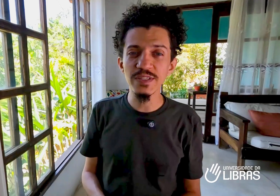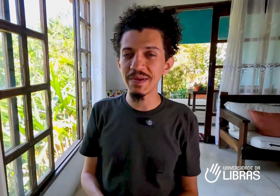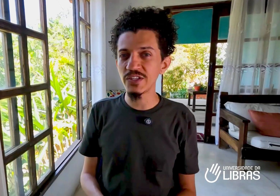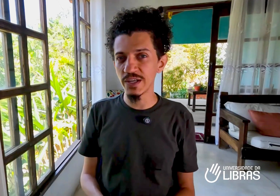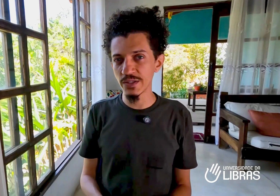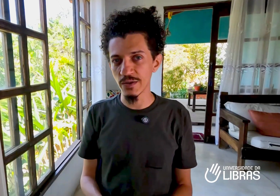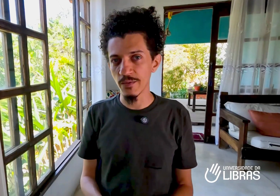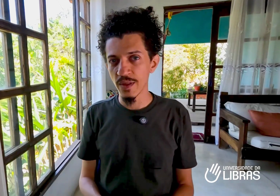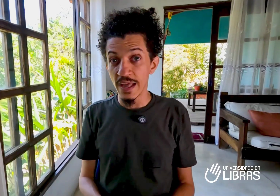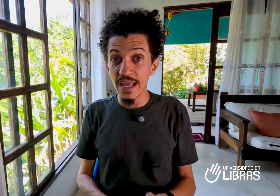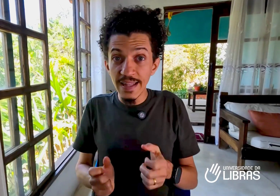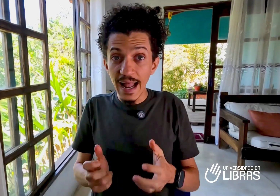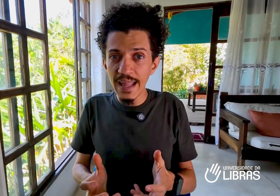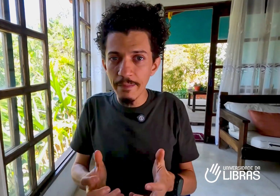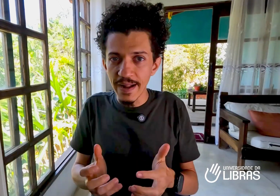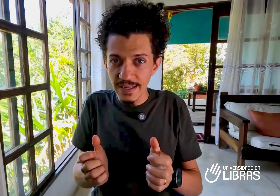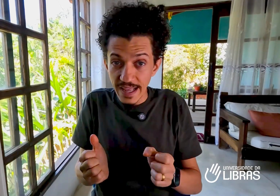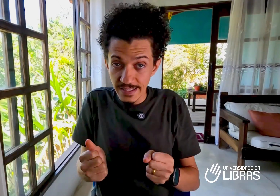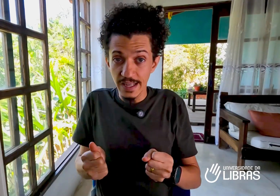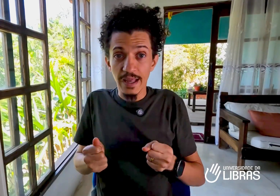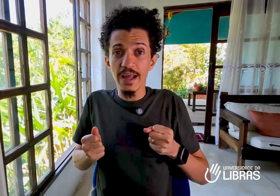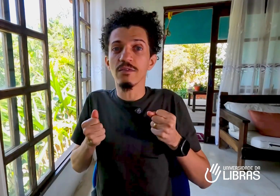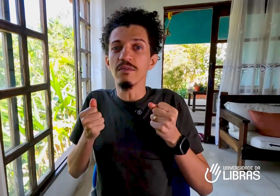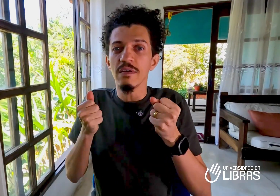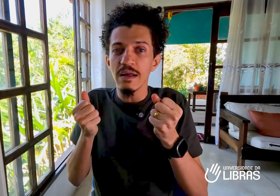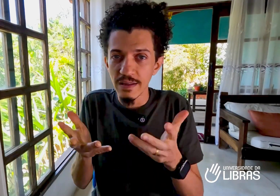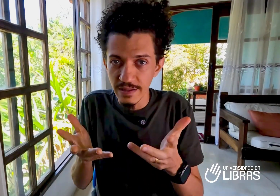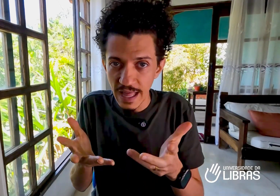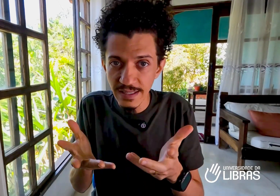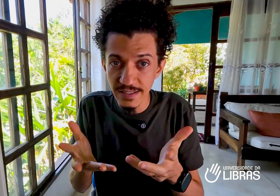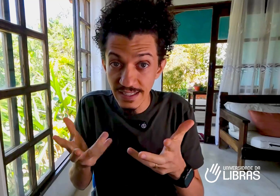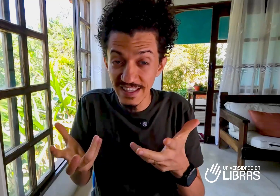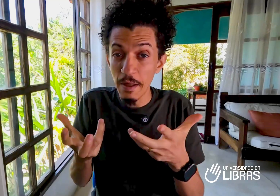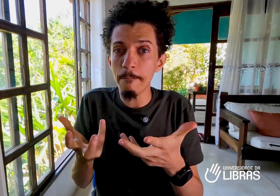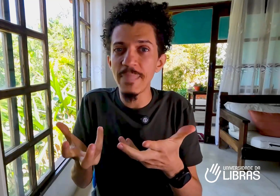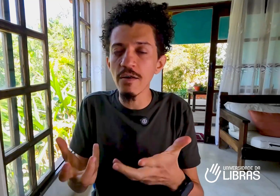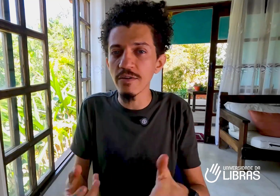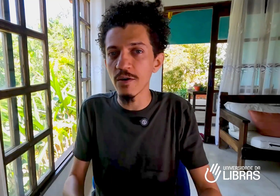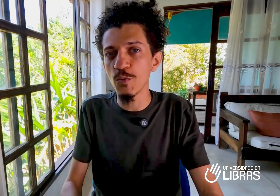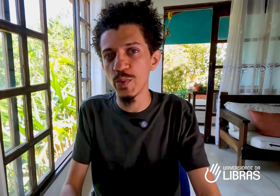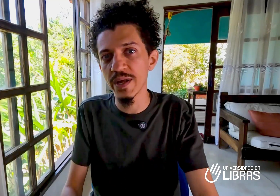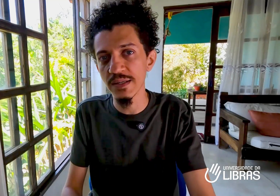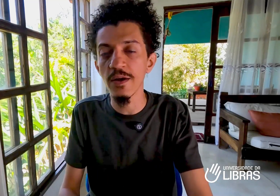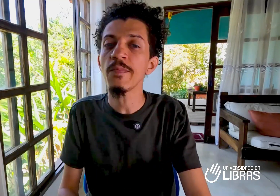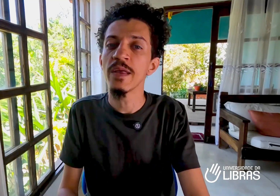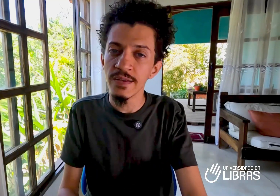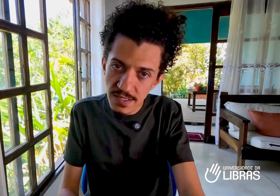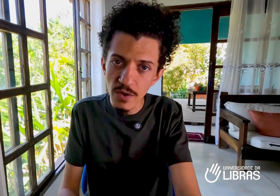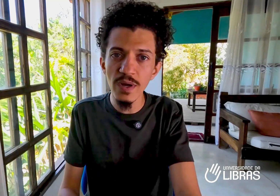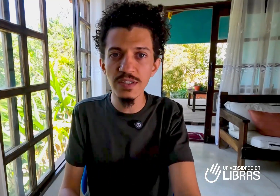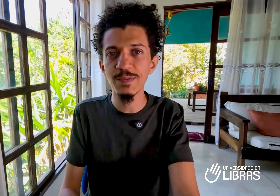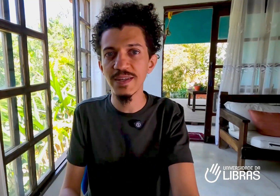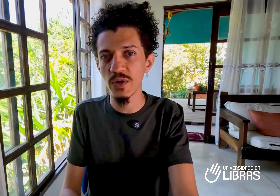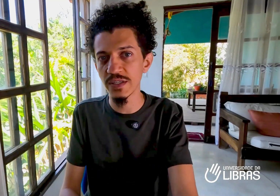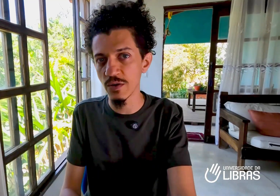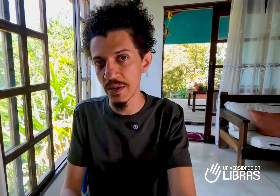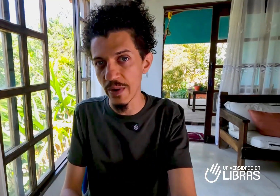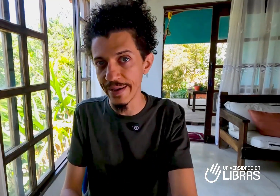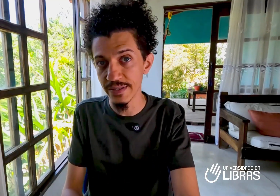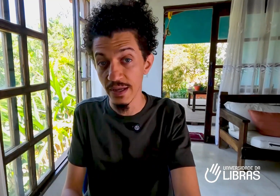justamente isso. E na Libras, esse segredo, desse tempero da comunicação, são as expressões não manuais.